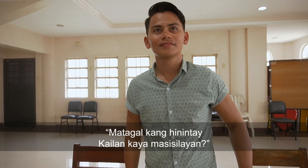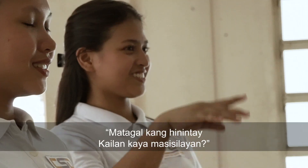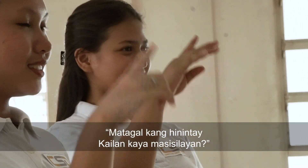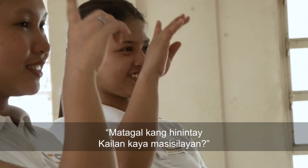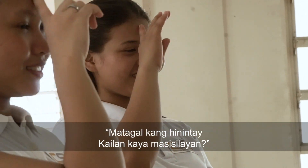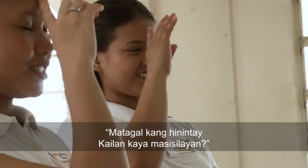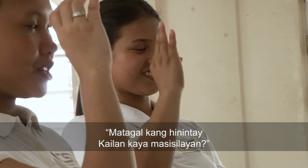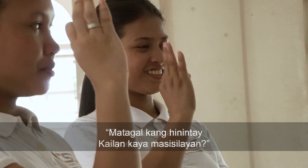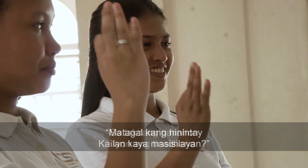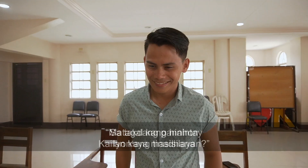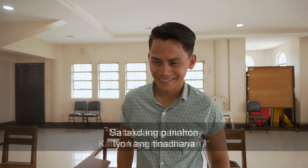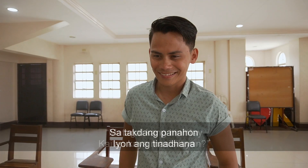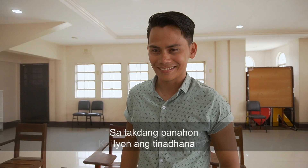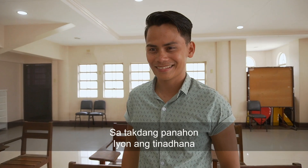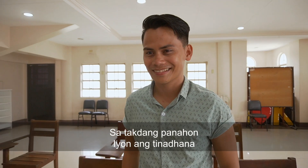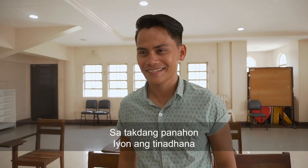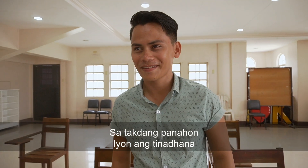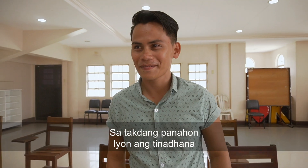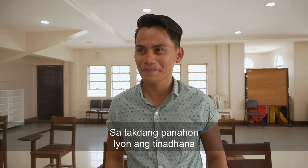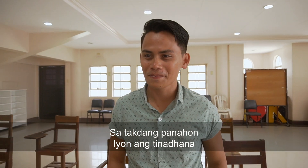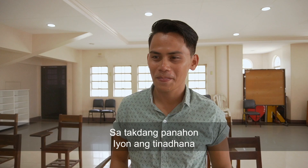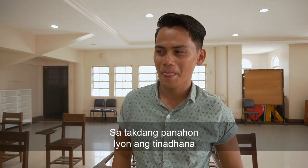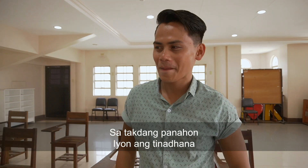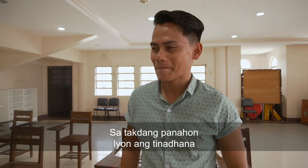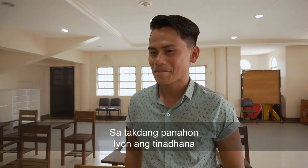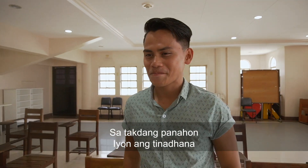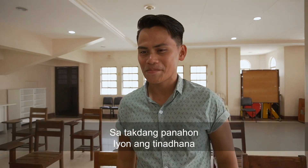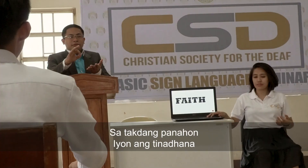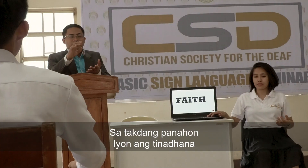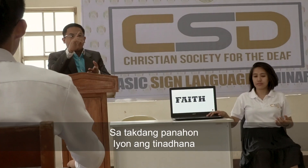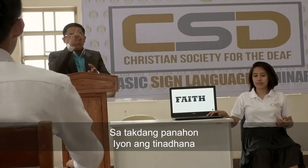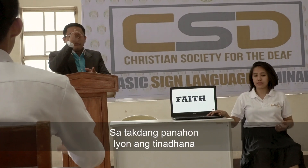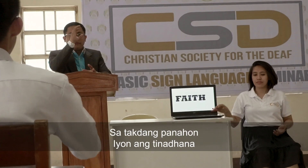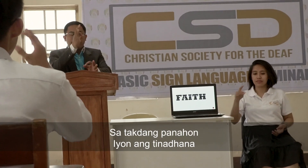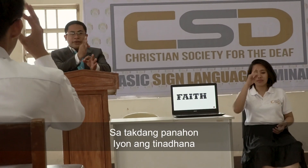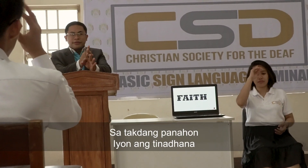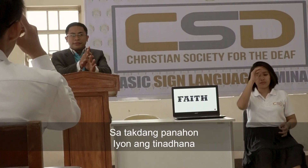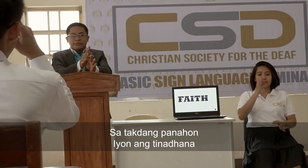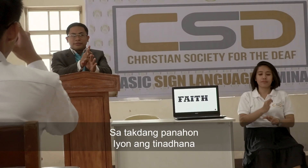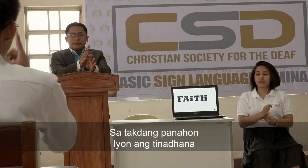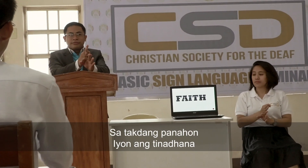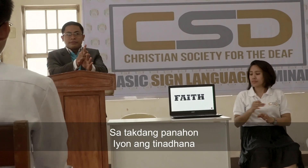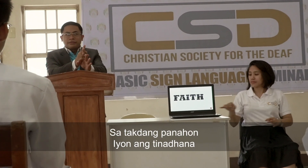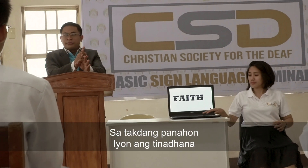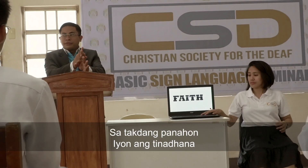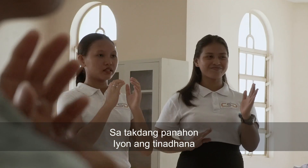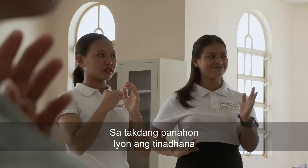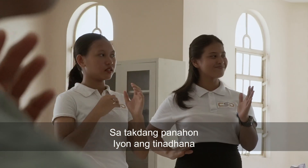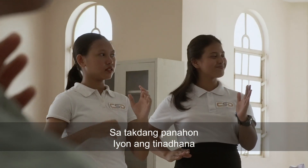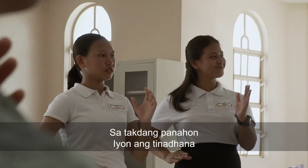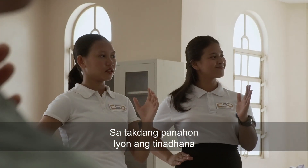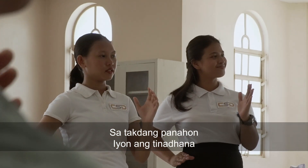masisilayan? Sa takdang panahon, yun ang tinadhana.